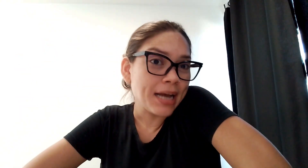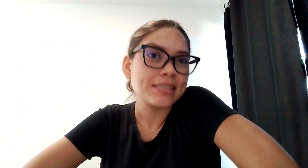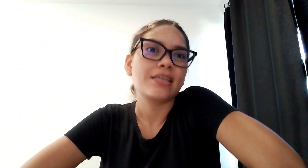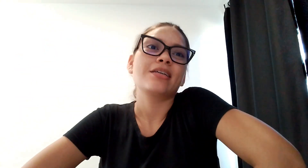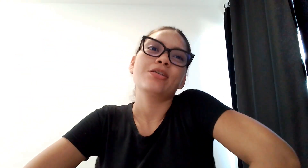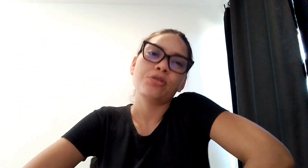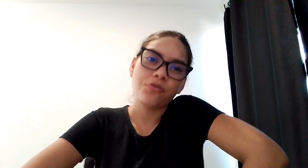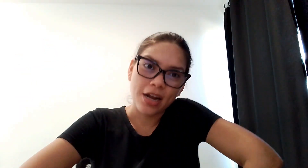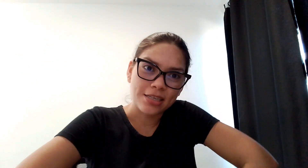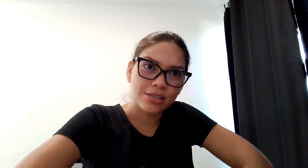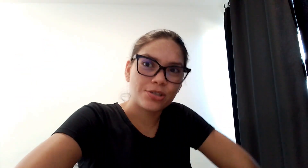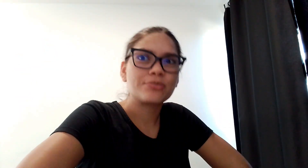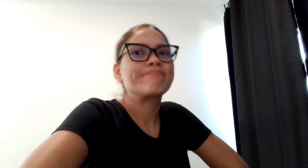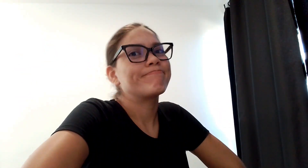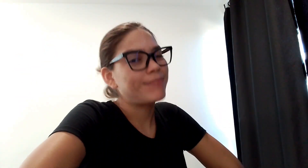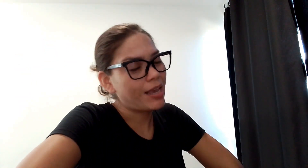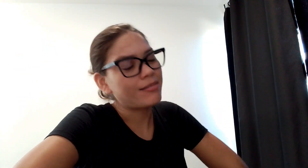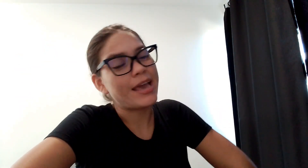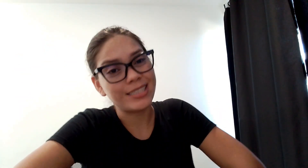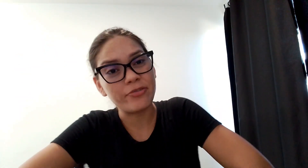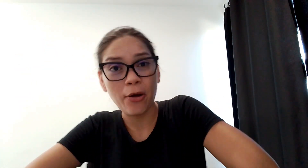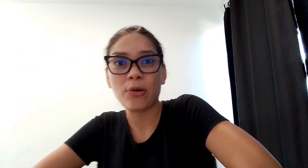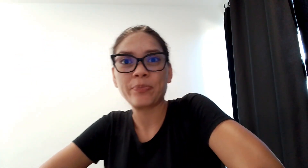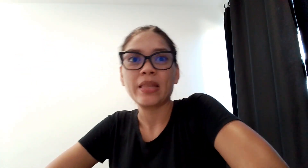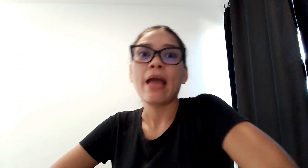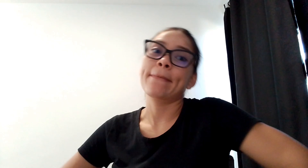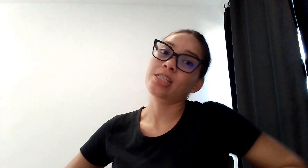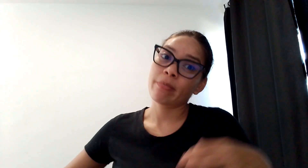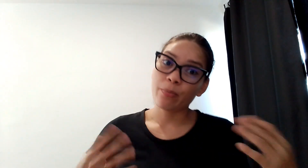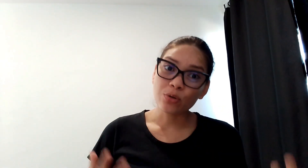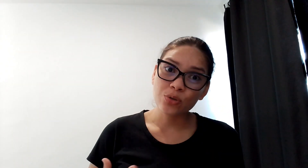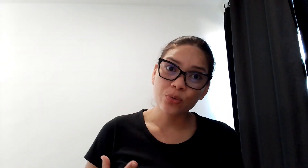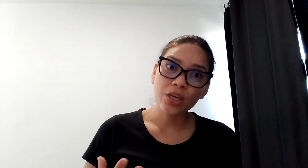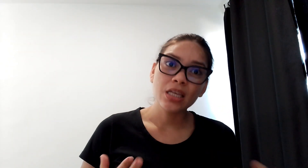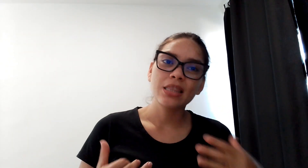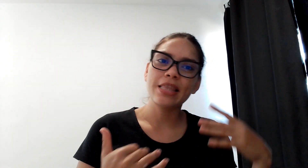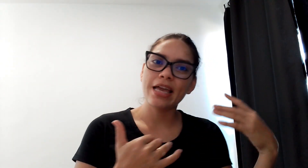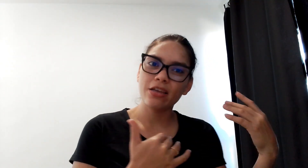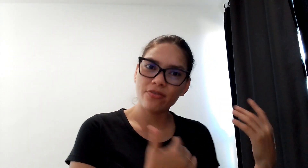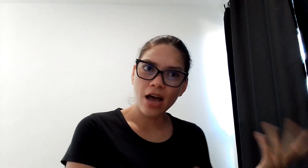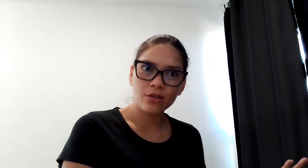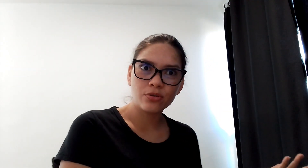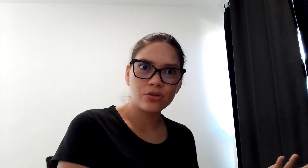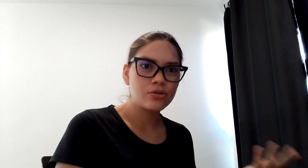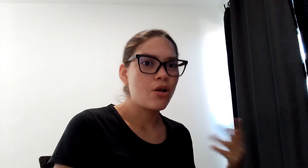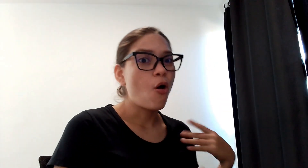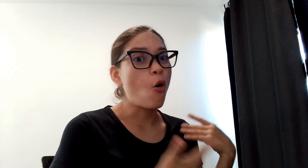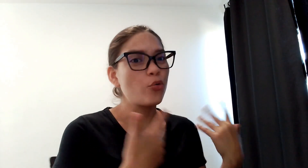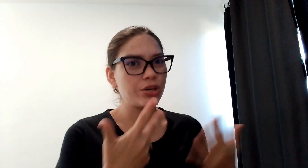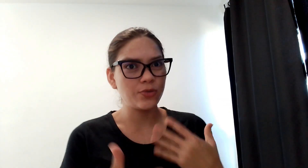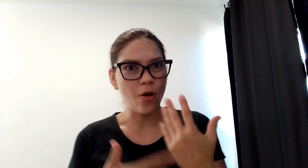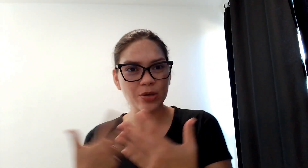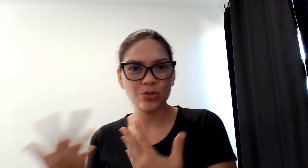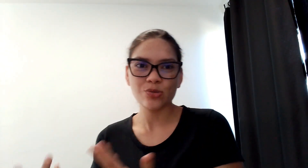básica das suas frases. Tem SVO. Mas também possui derivados, outras formações,